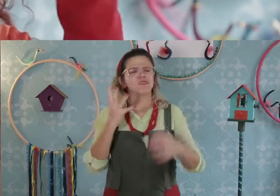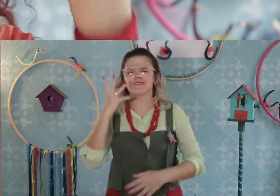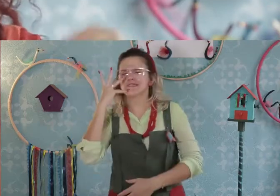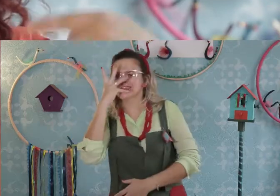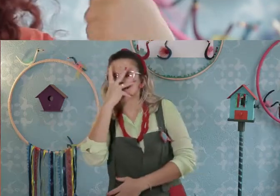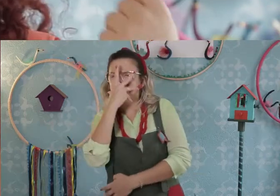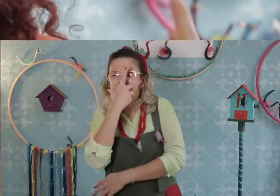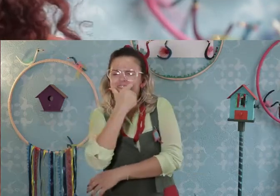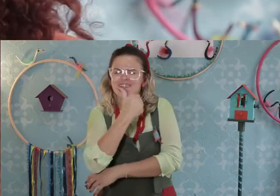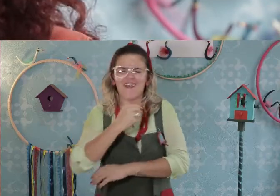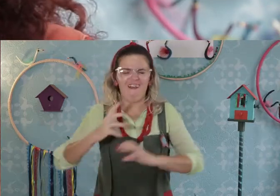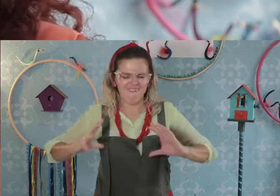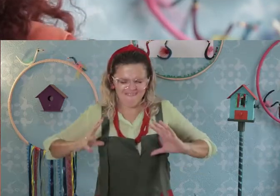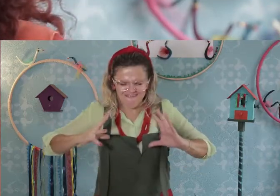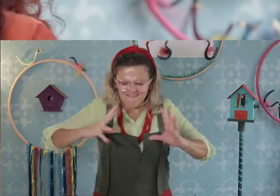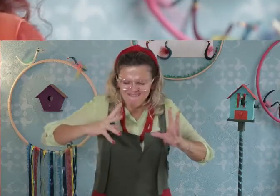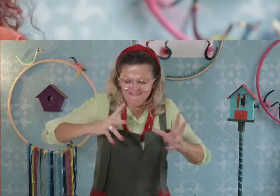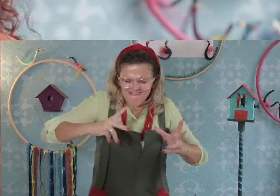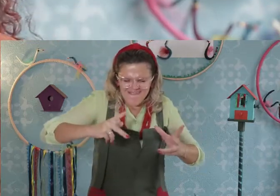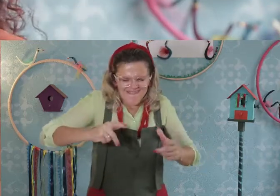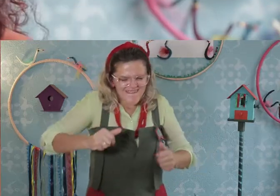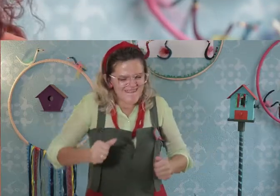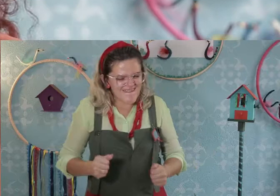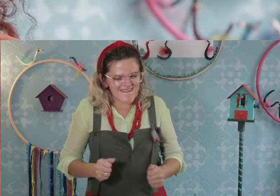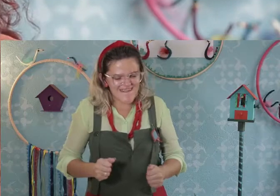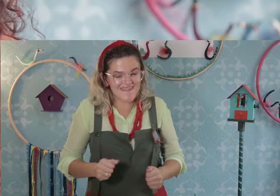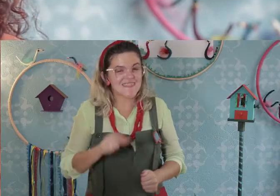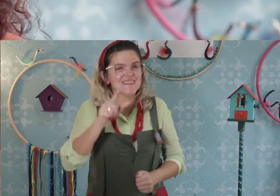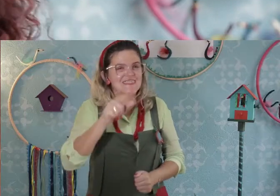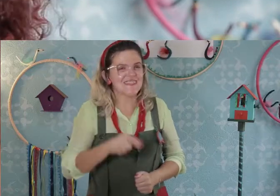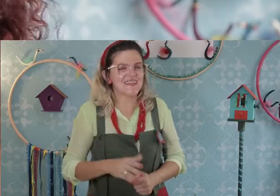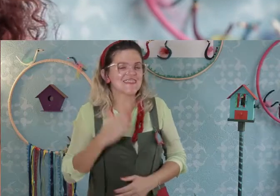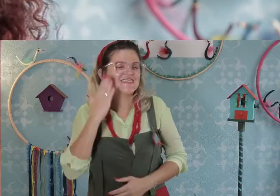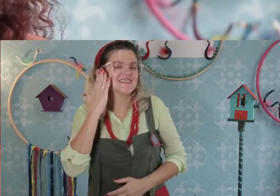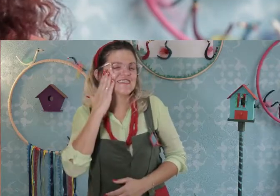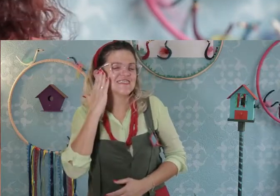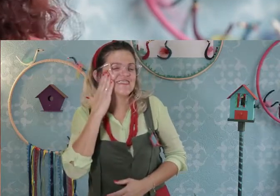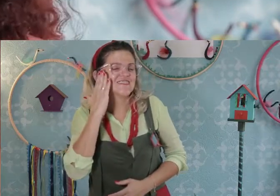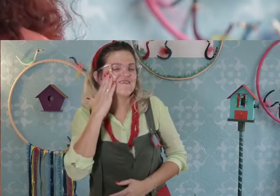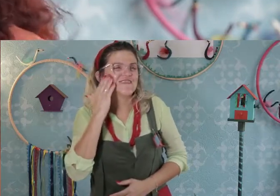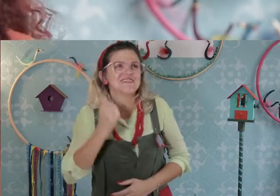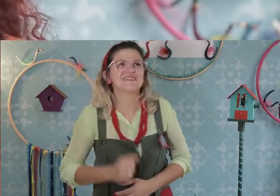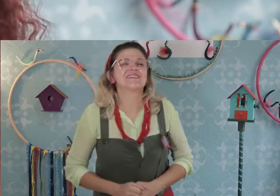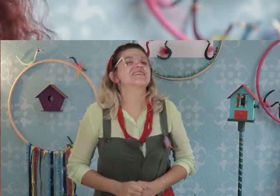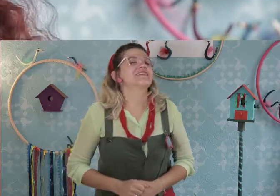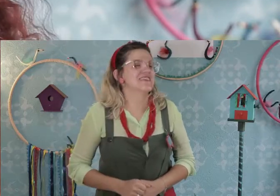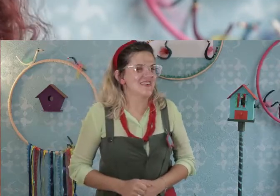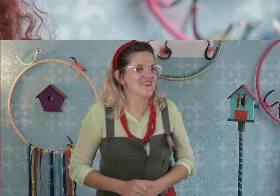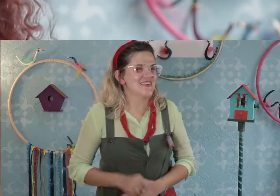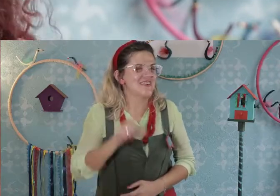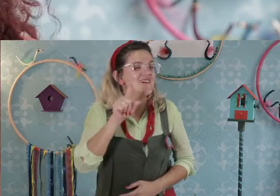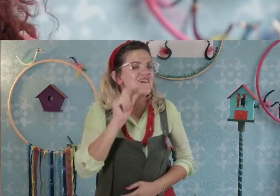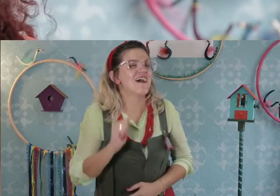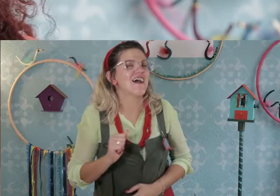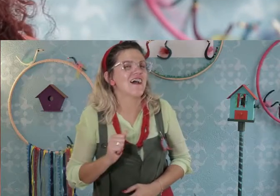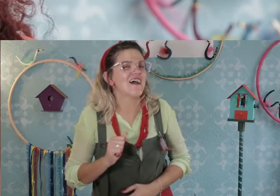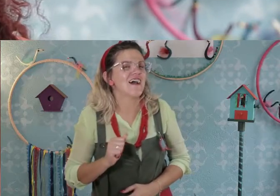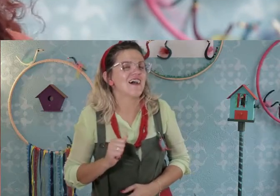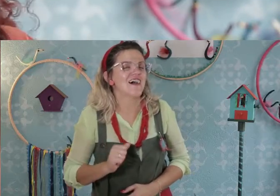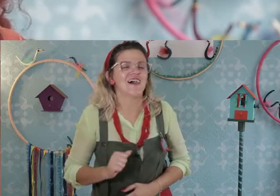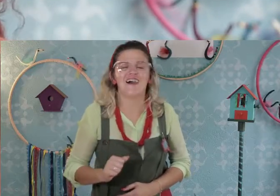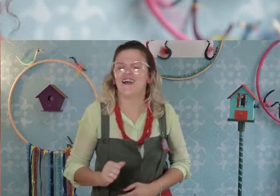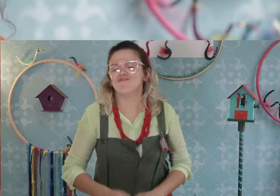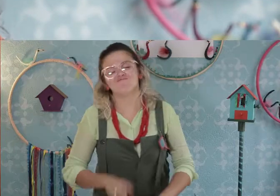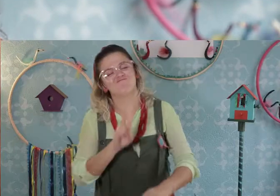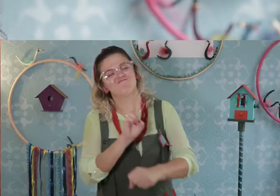bonita, todo mundo saiu dessa festa sabendo um pouquinho mais sobre como salvar e cuidar com